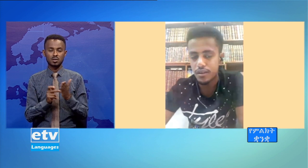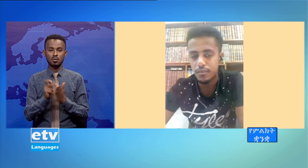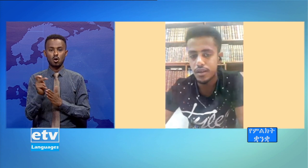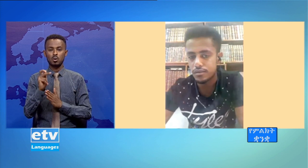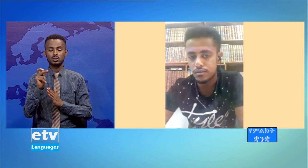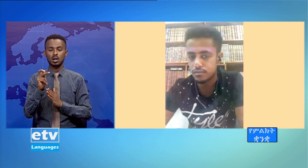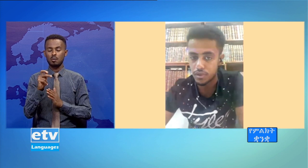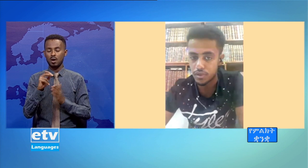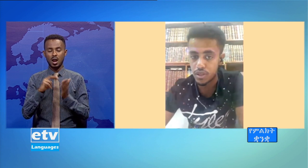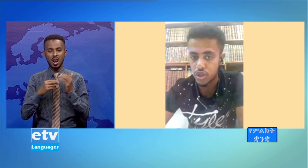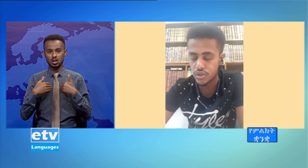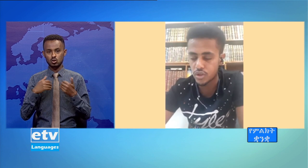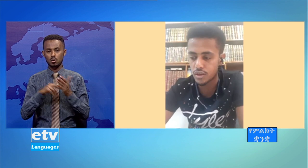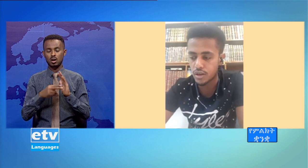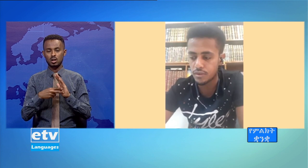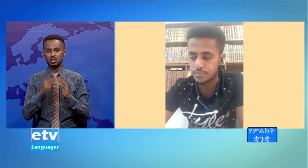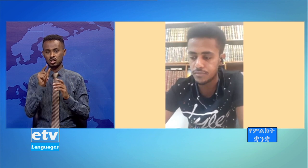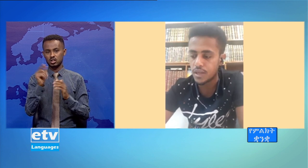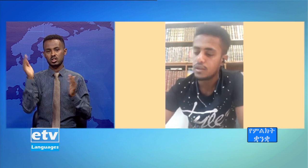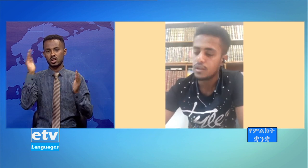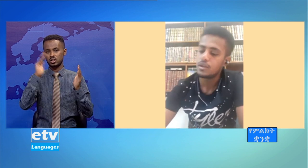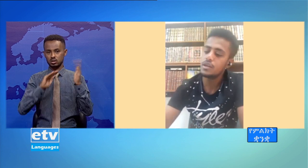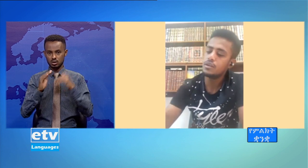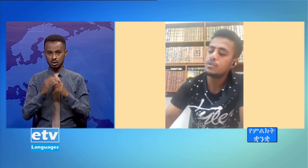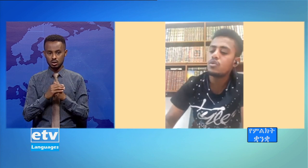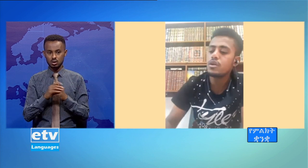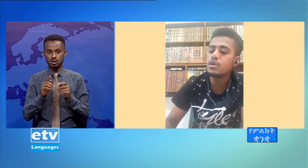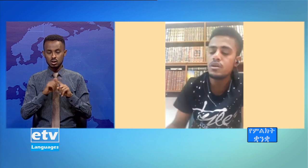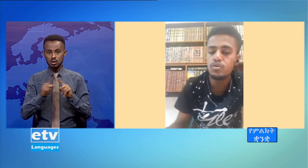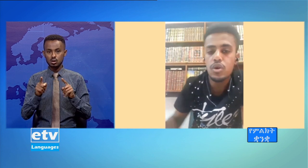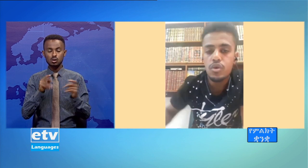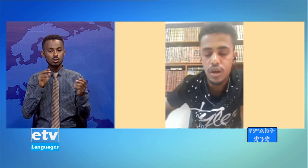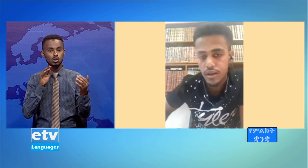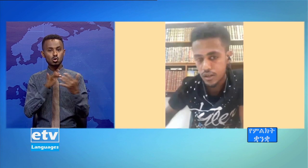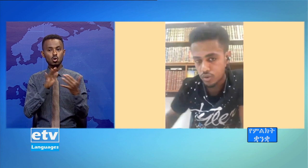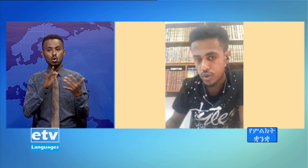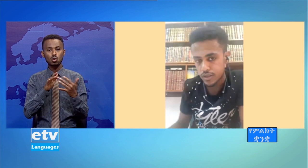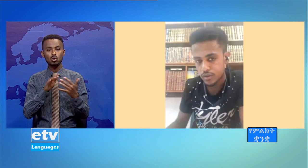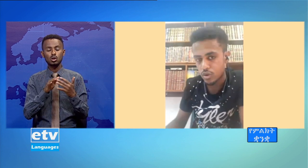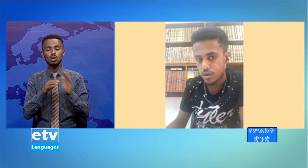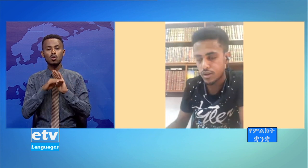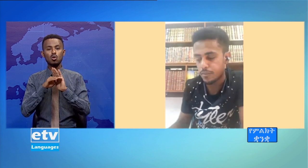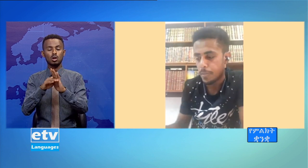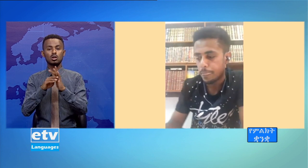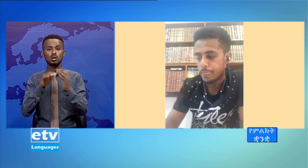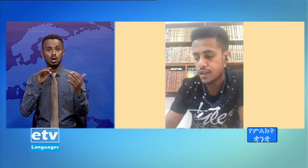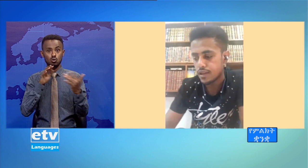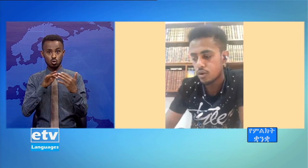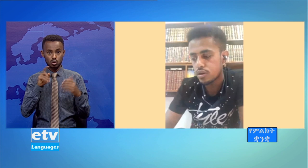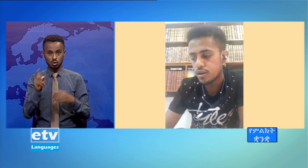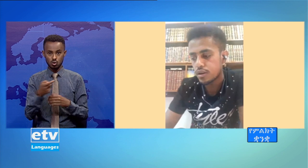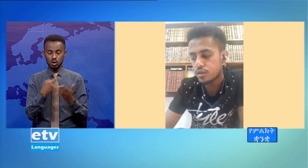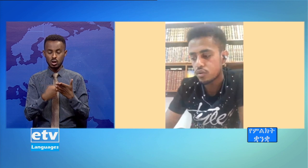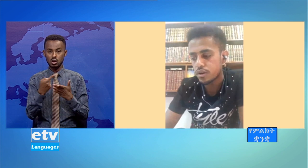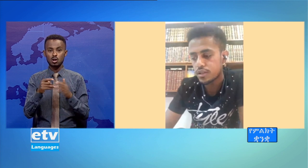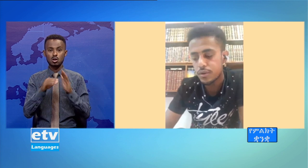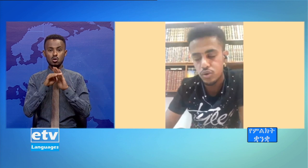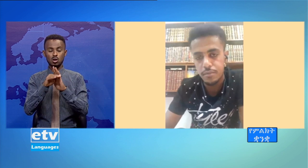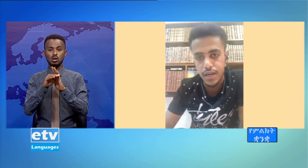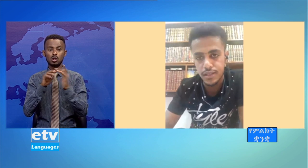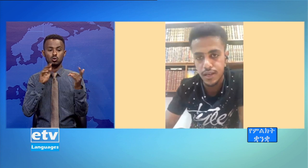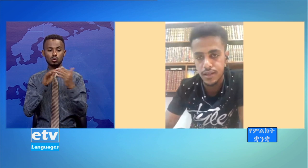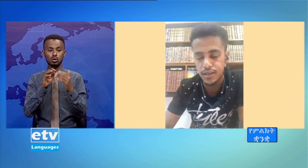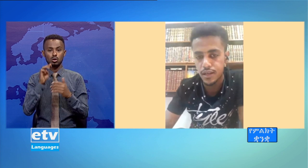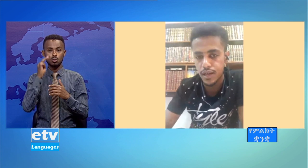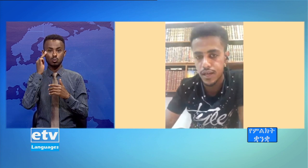ዲፕሎማሲም አላት ለማለት ትንሽ ያስቸግራል። ግን ጦርነቱ የውክልና ጦርነት ከሆነ ይሄ የውክልና ጦርነት